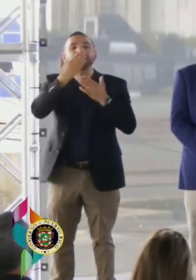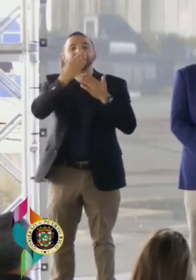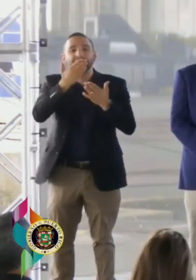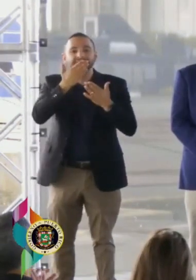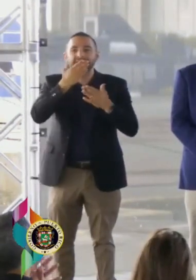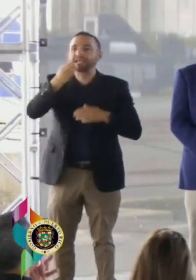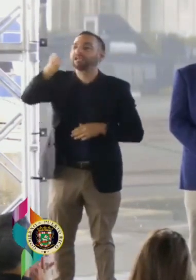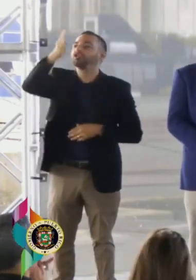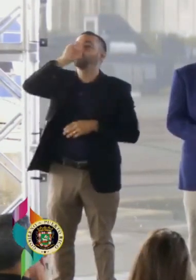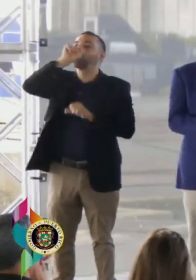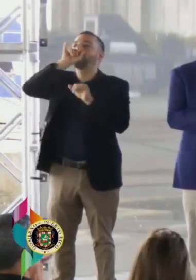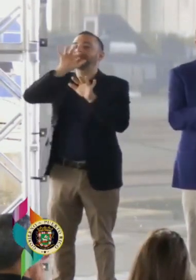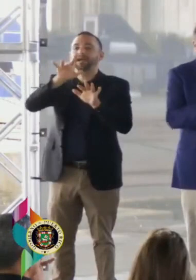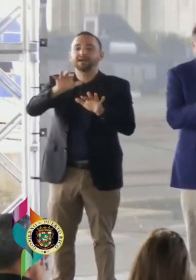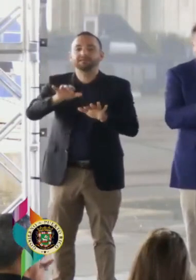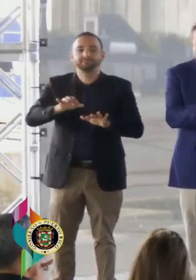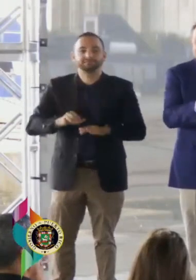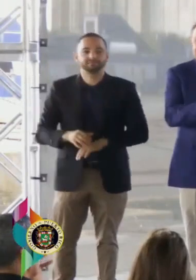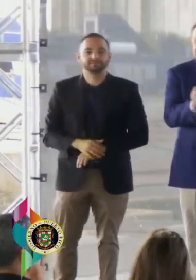les